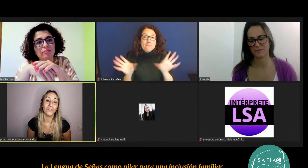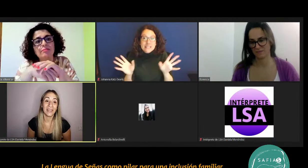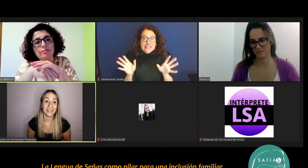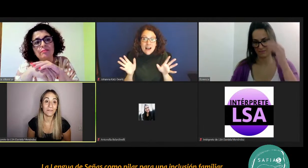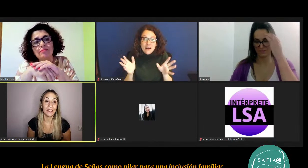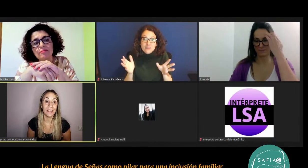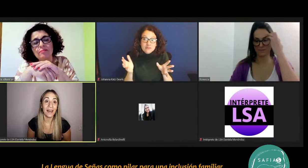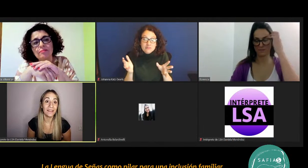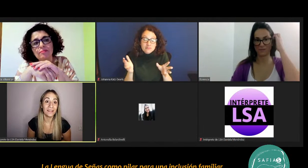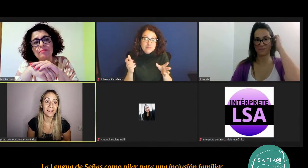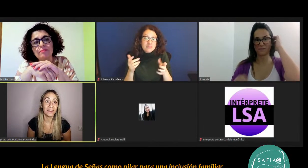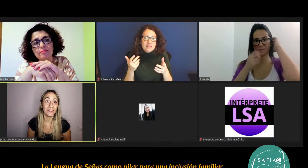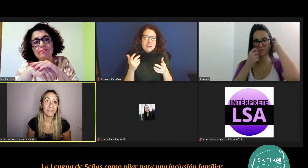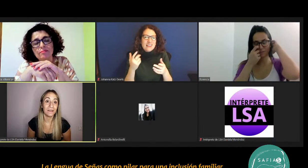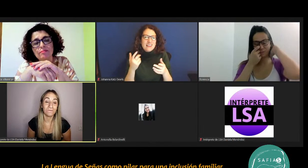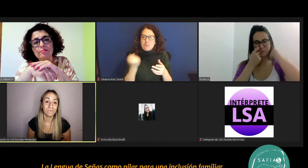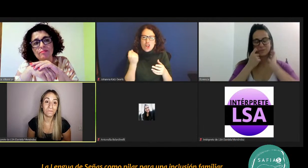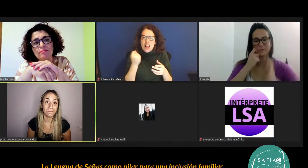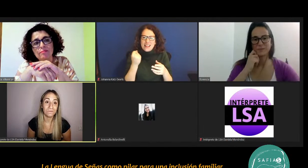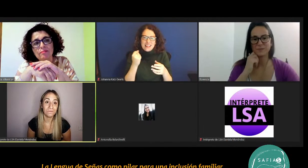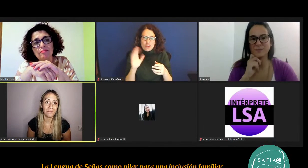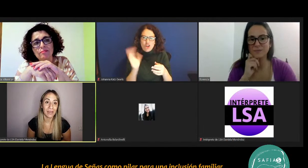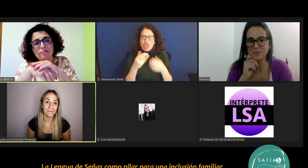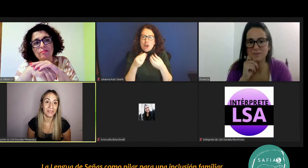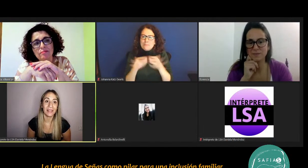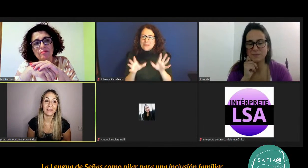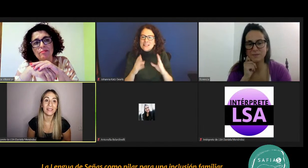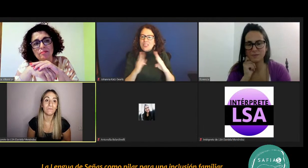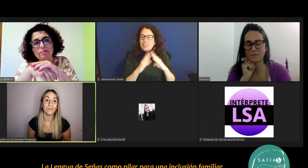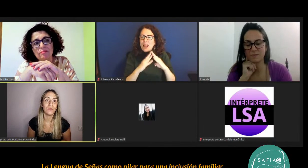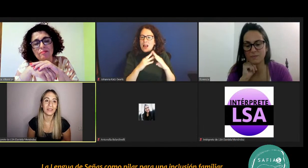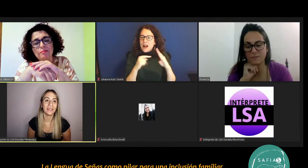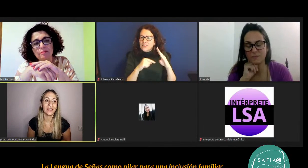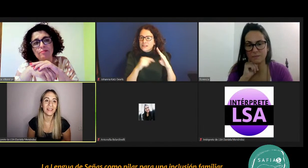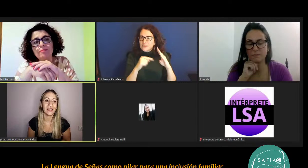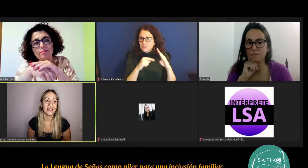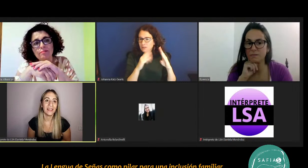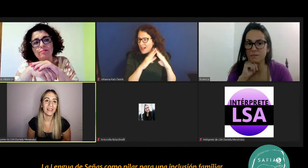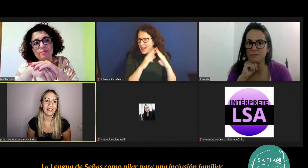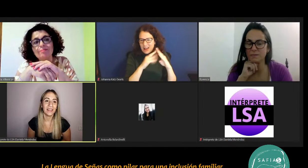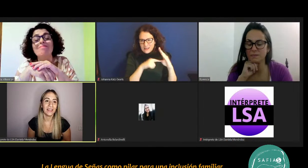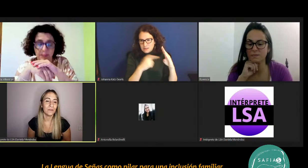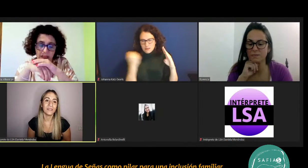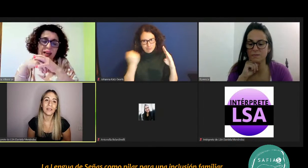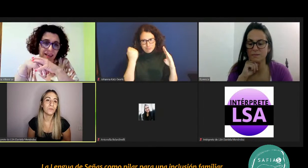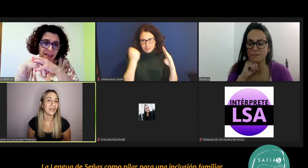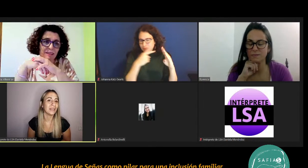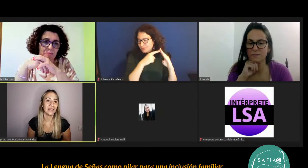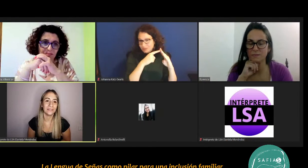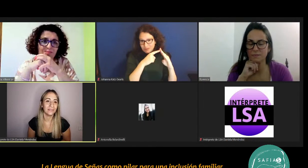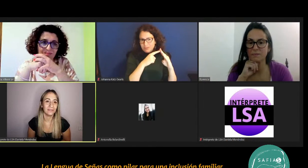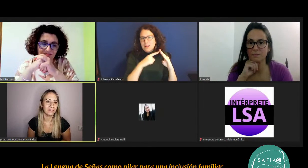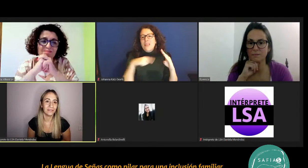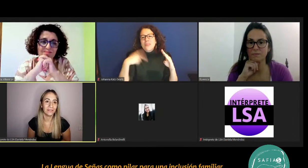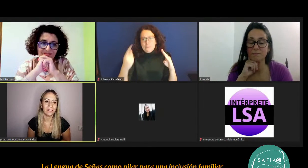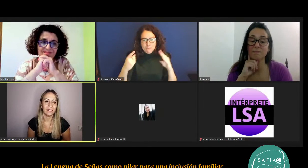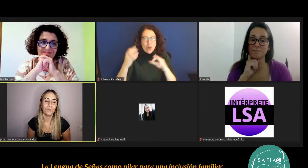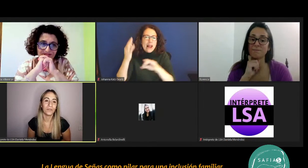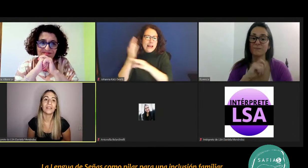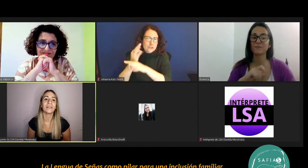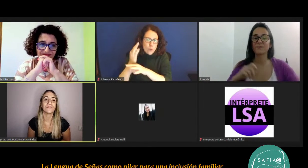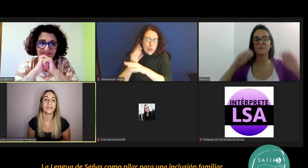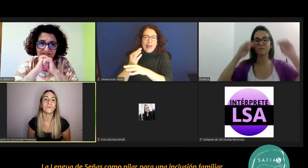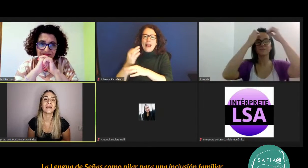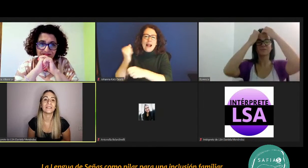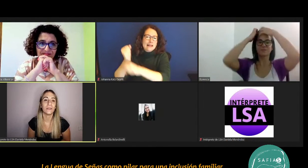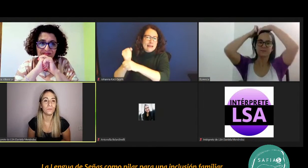En cuanto a la accesibilidad, para empezar, sí, es muy importante empezar por casa. Lo